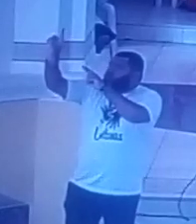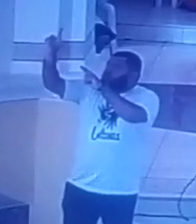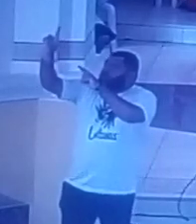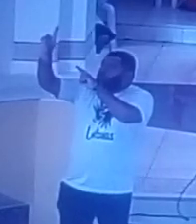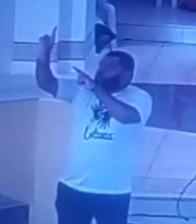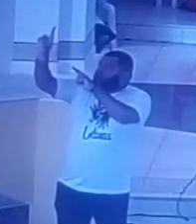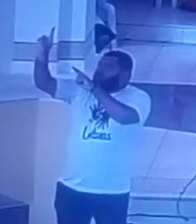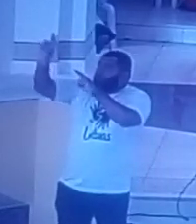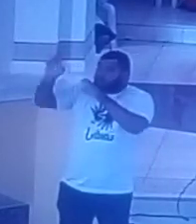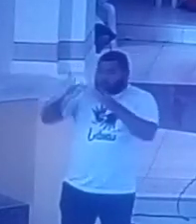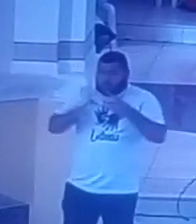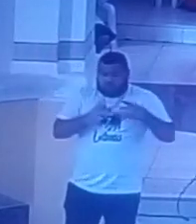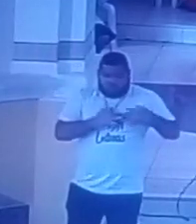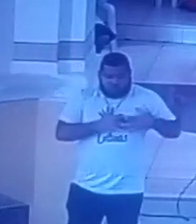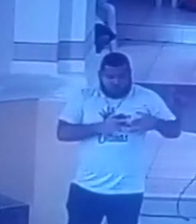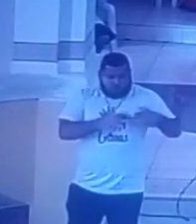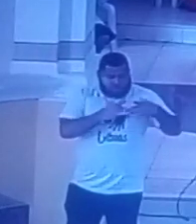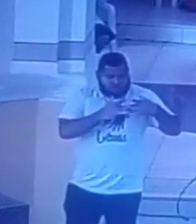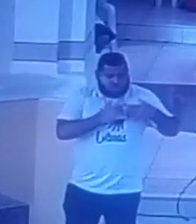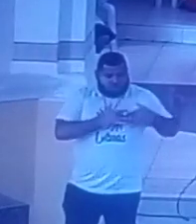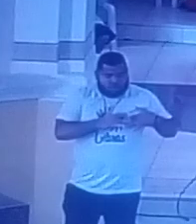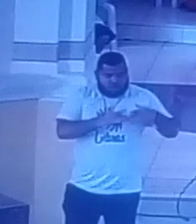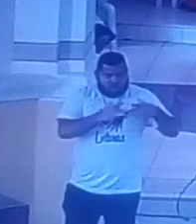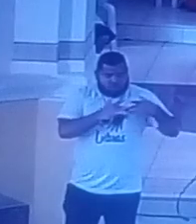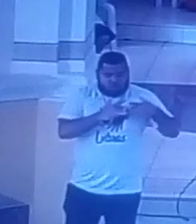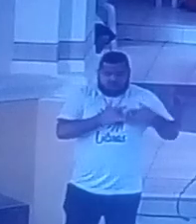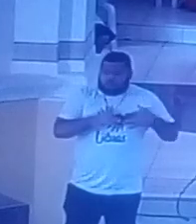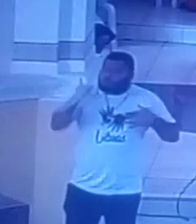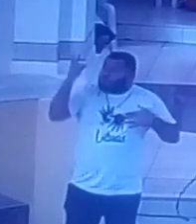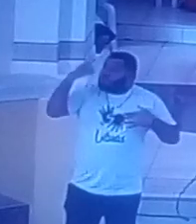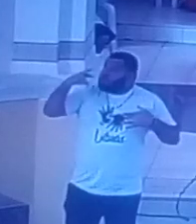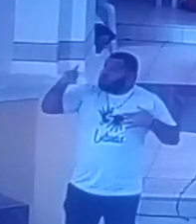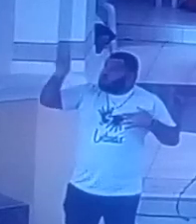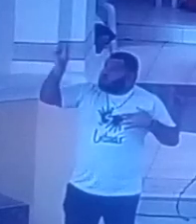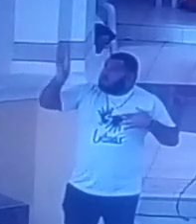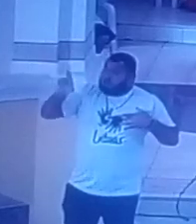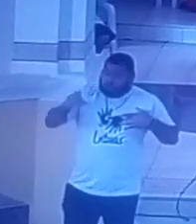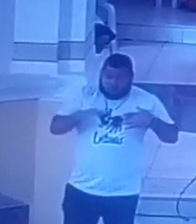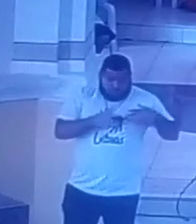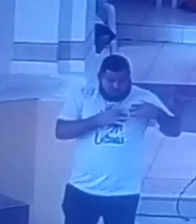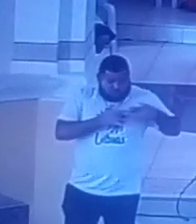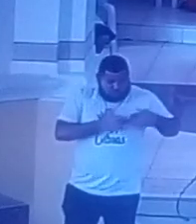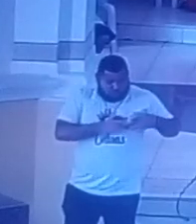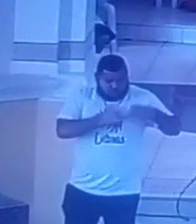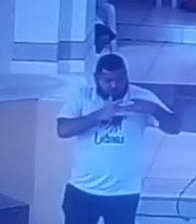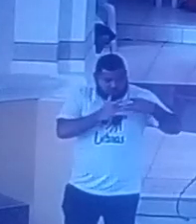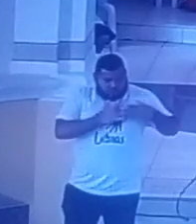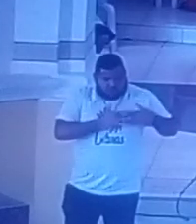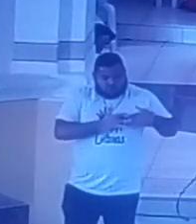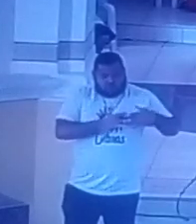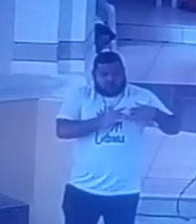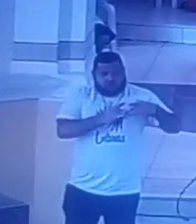Senhor T Piedade ó senhor T